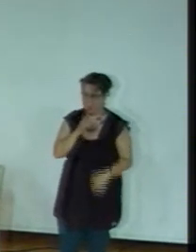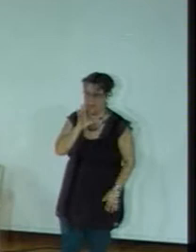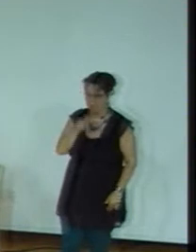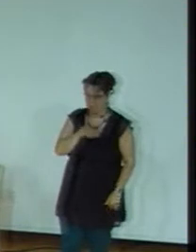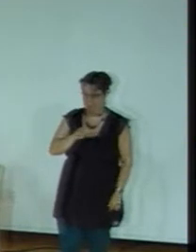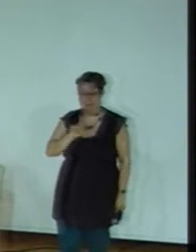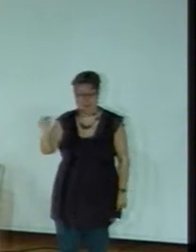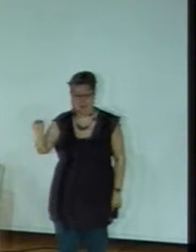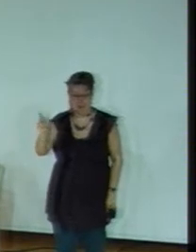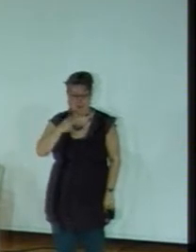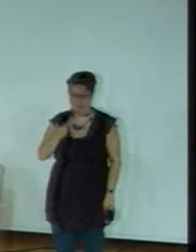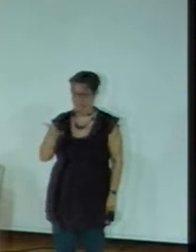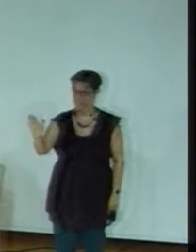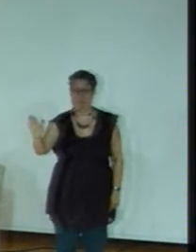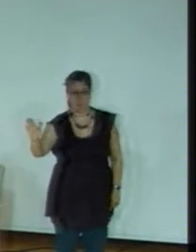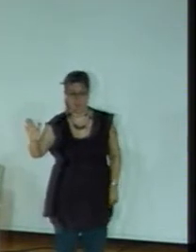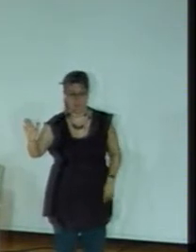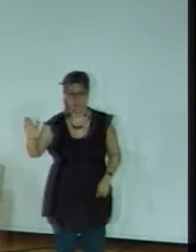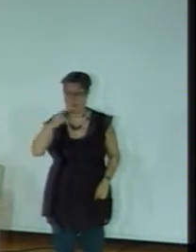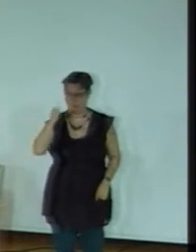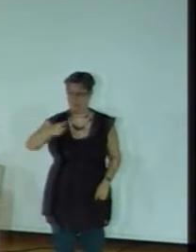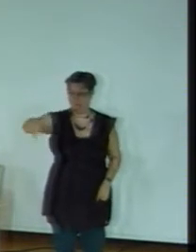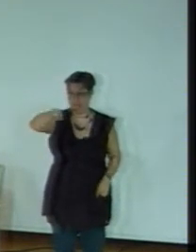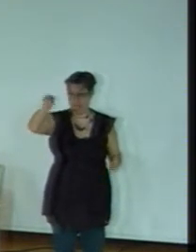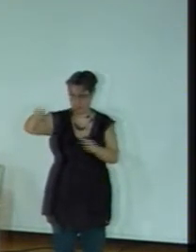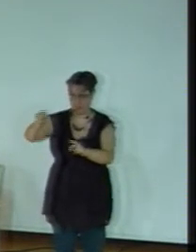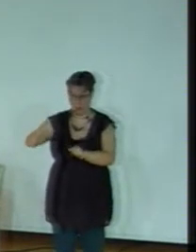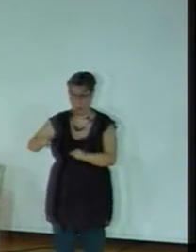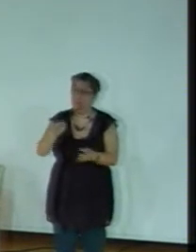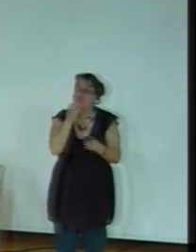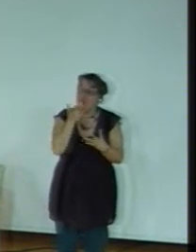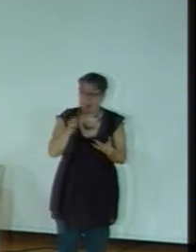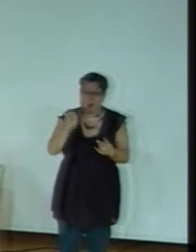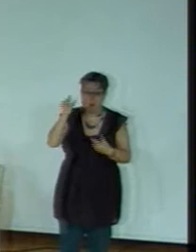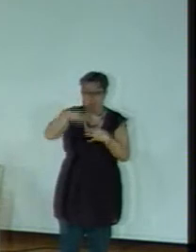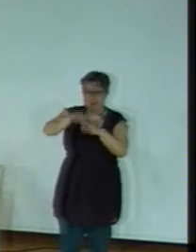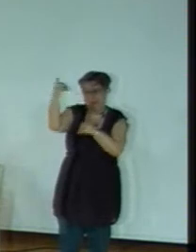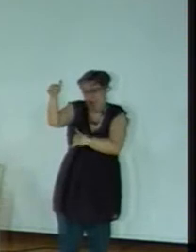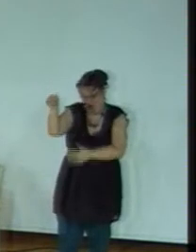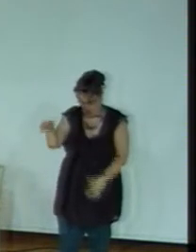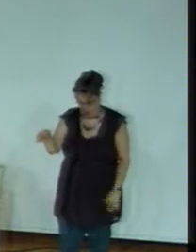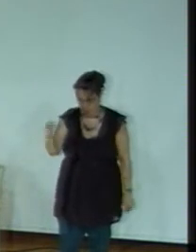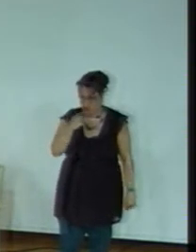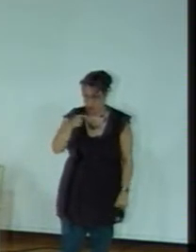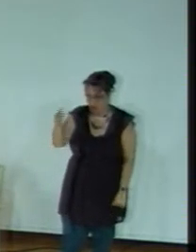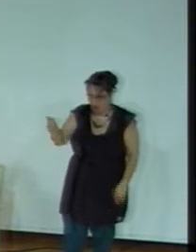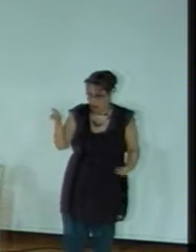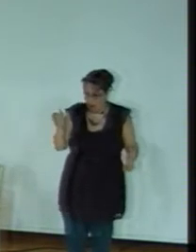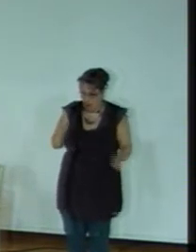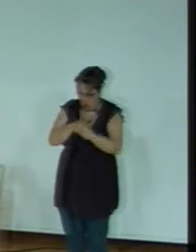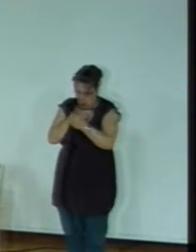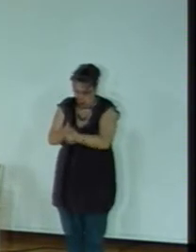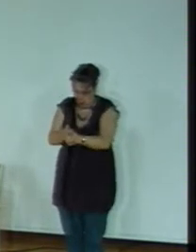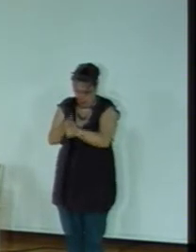Ça rajoute un intermédiaire, souvent dans un pays étranger en plus, qui peut au sens légal et au sens technique,